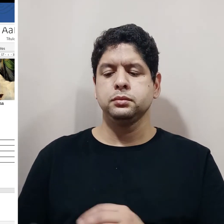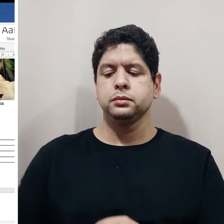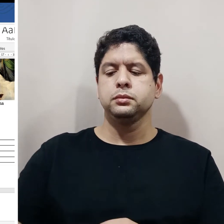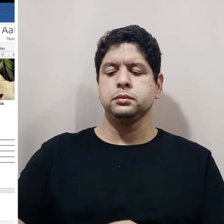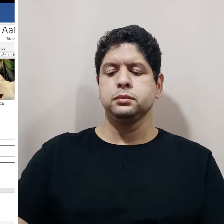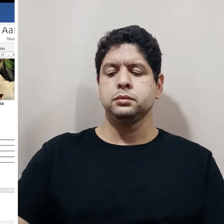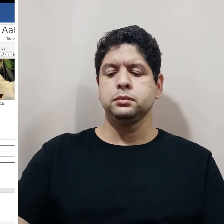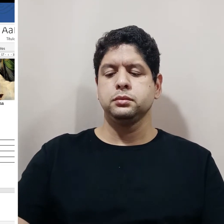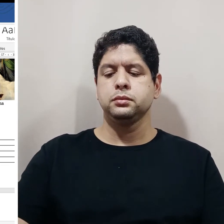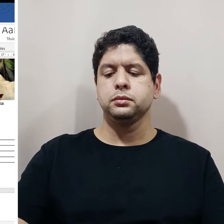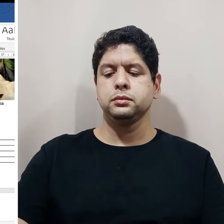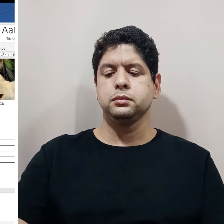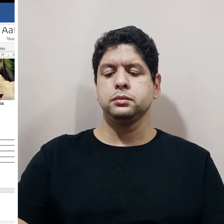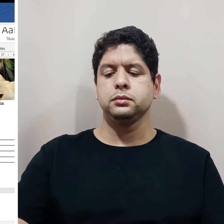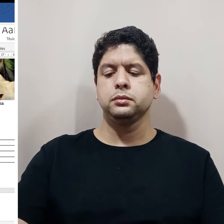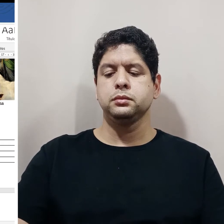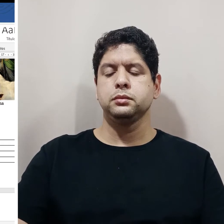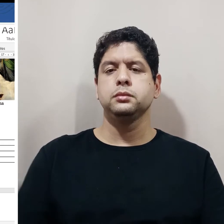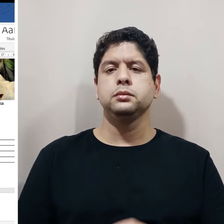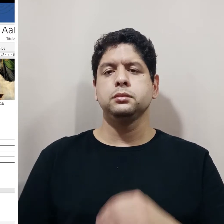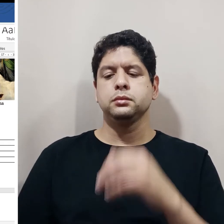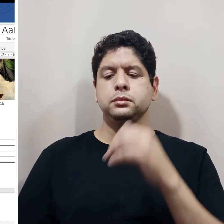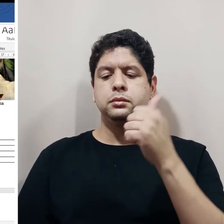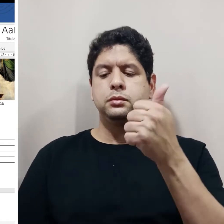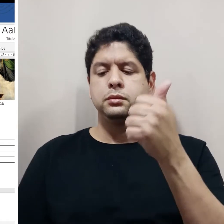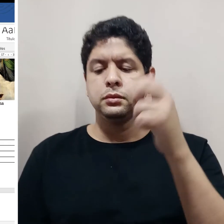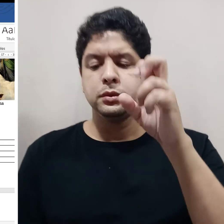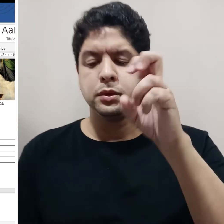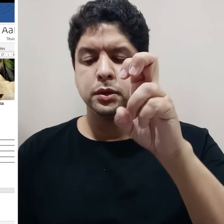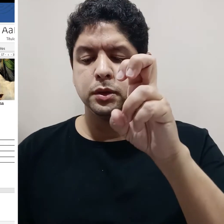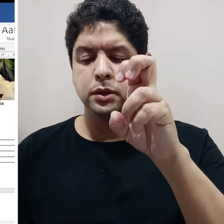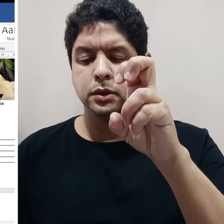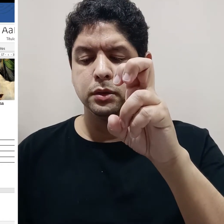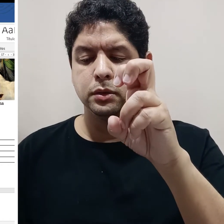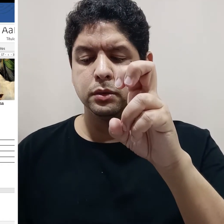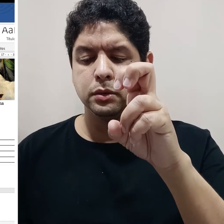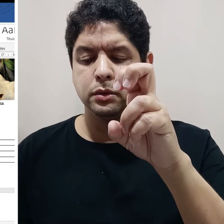já lá no século XVI, né, morreu em